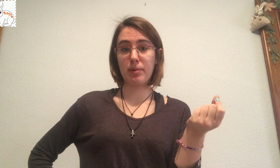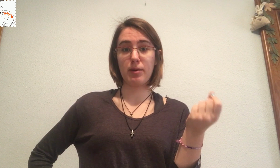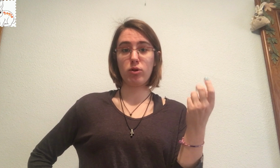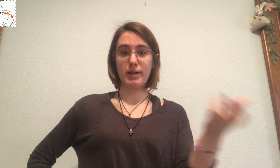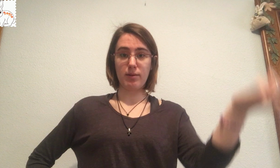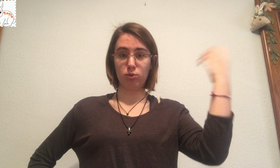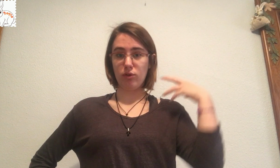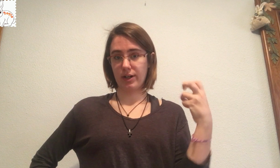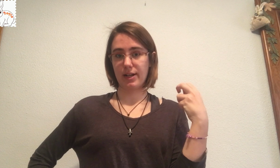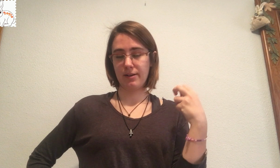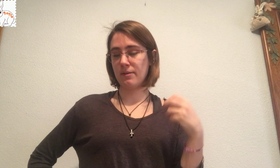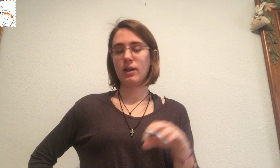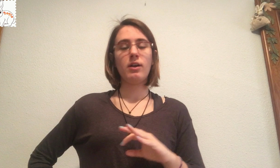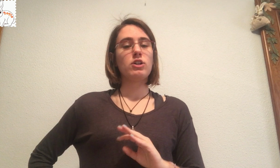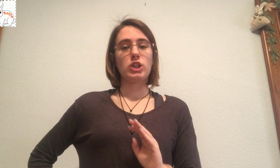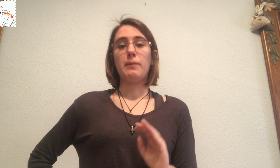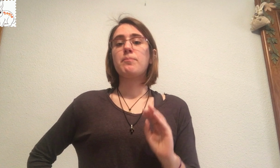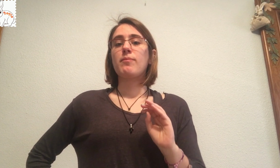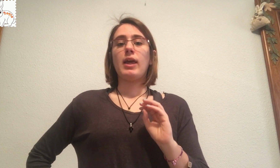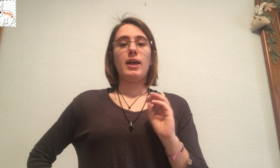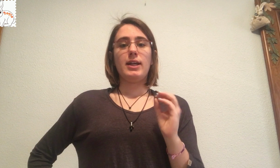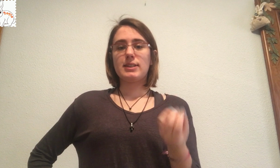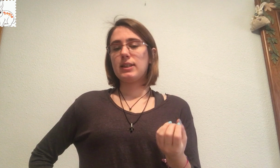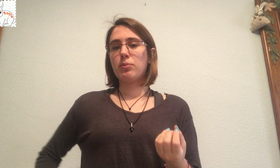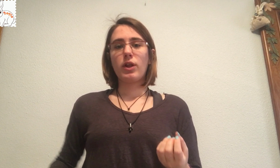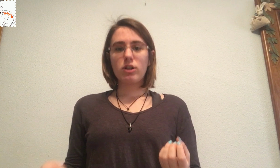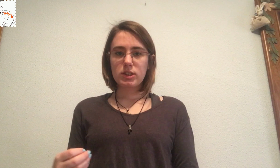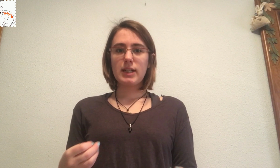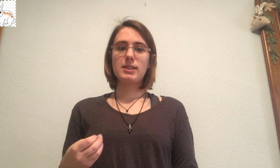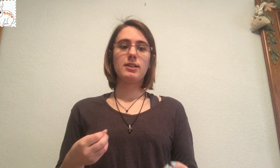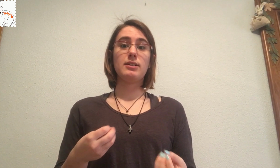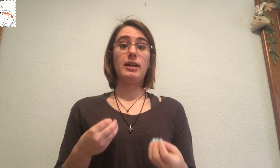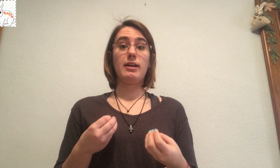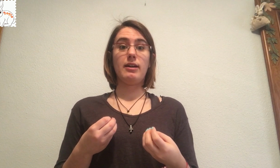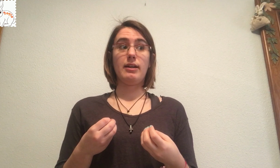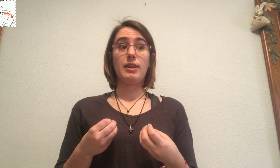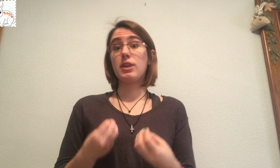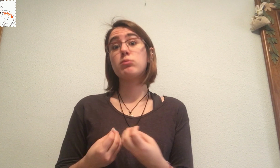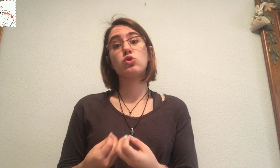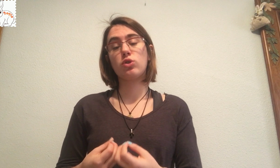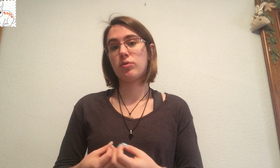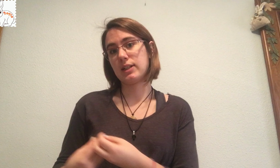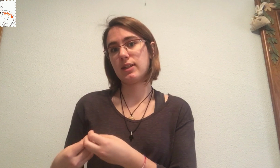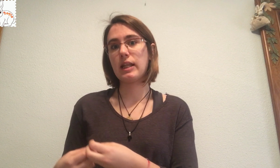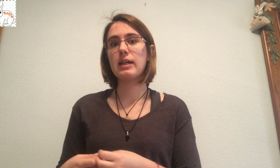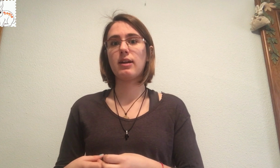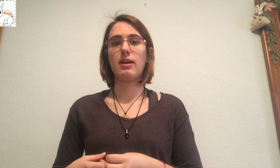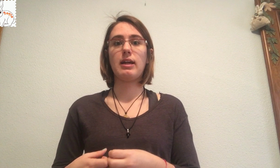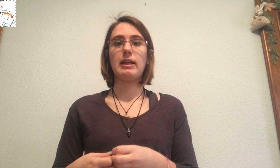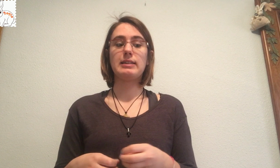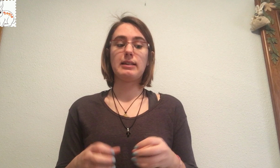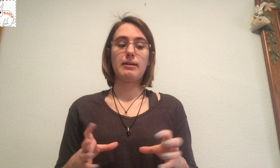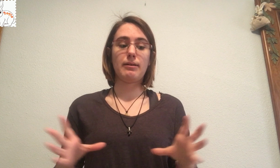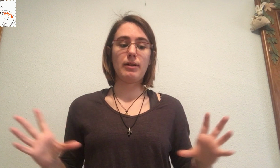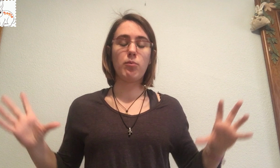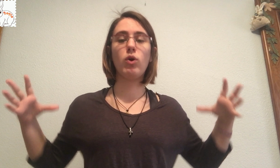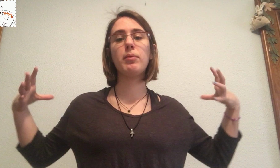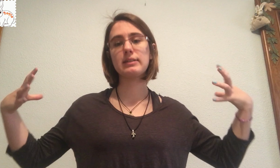para volver al mundo real O sea, ese tipo de cosas dice mucho de una serie Que te envuelva